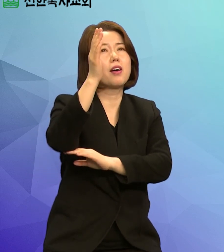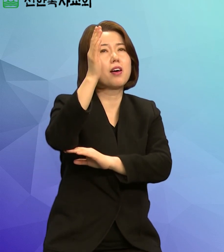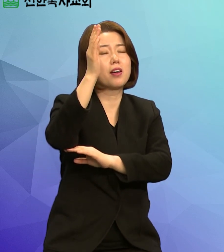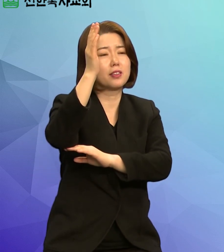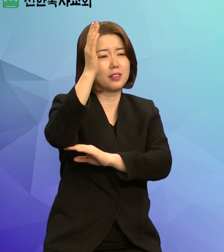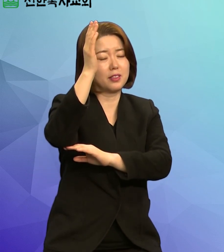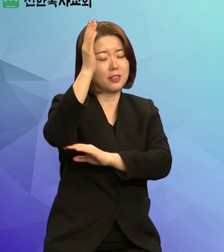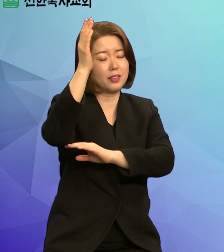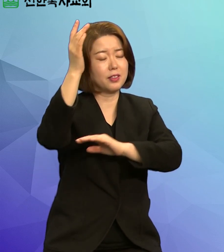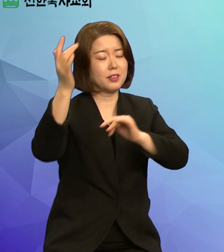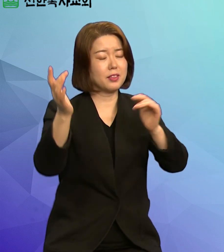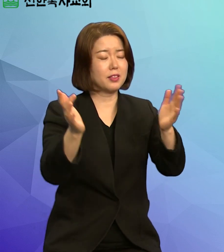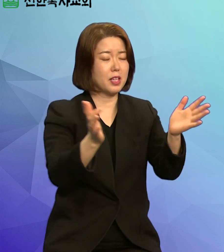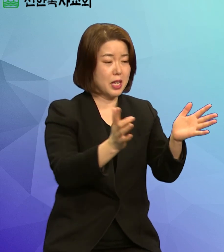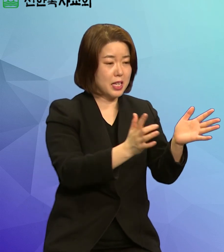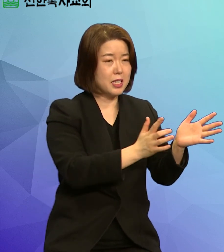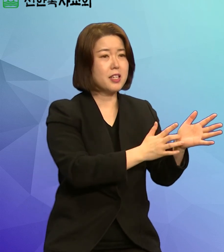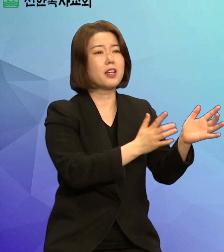영광을